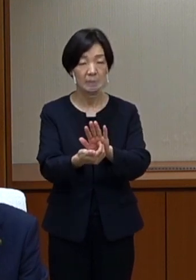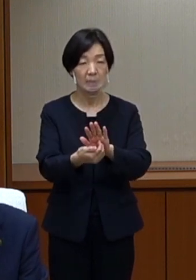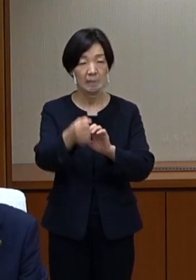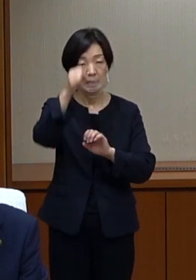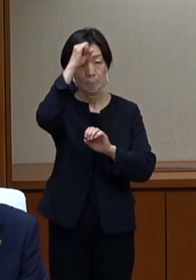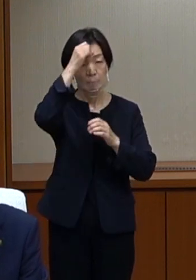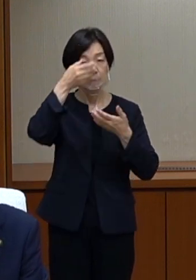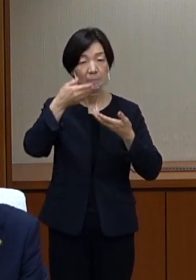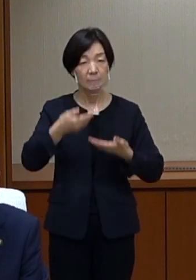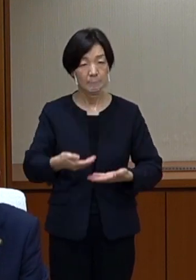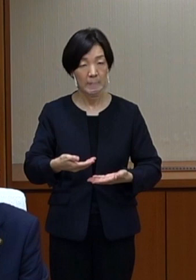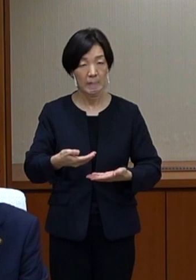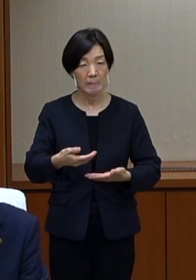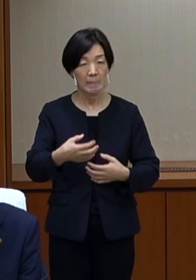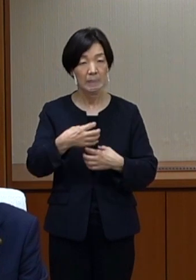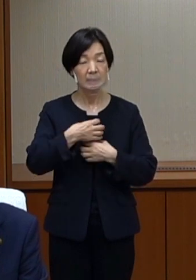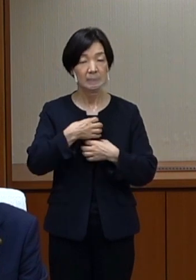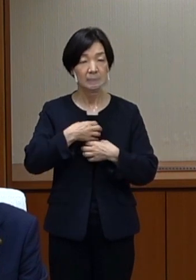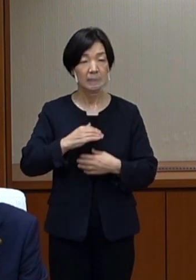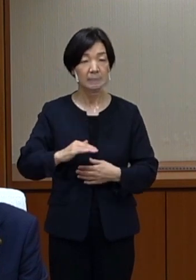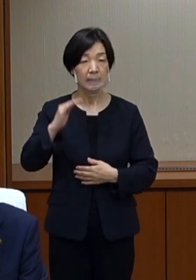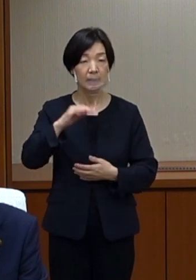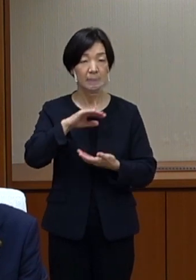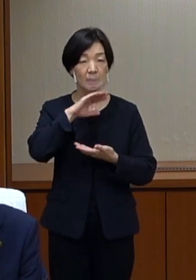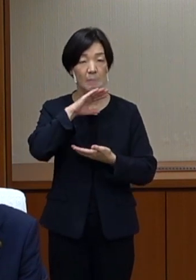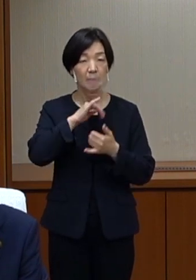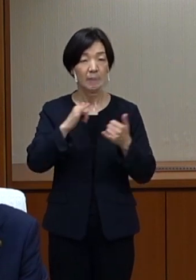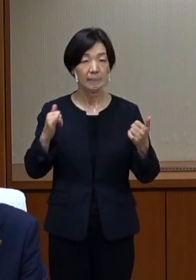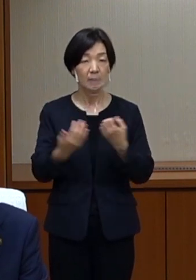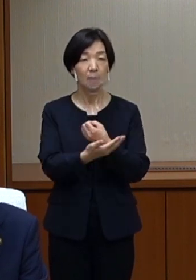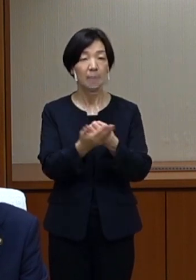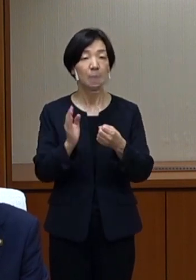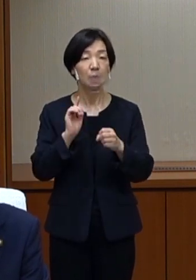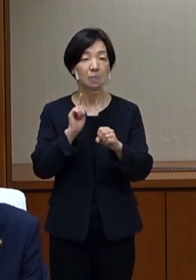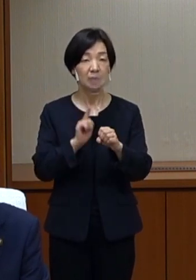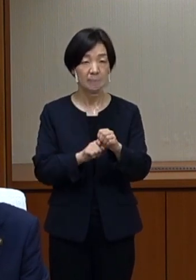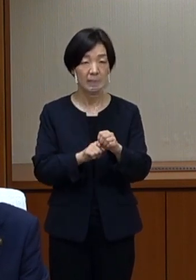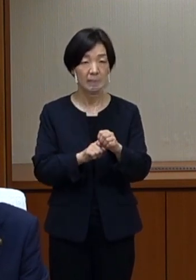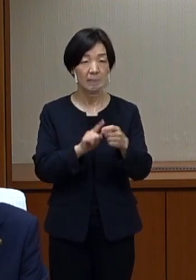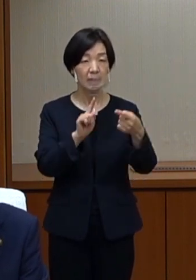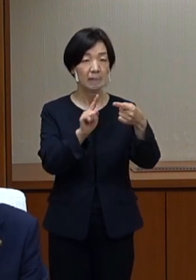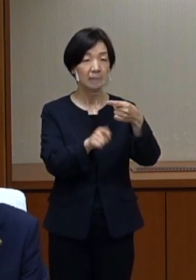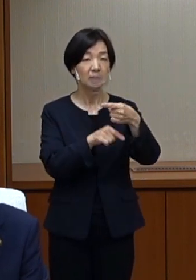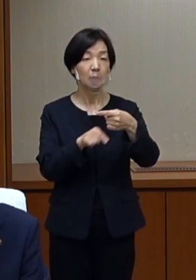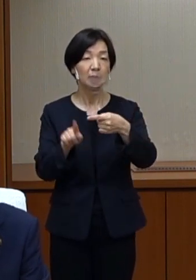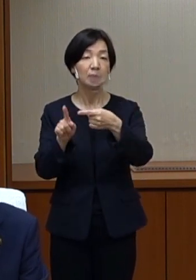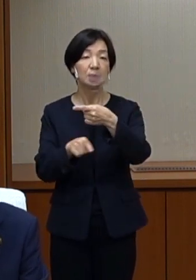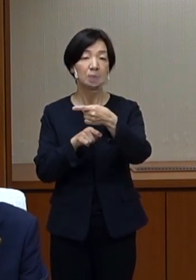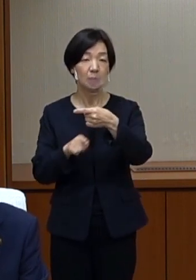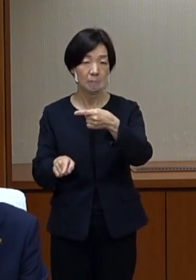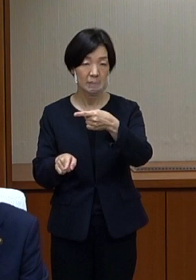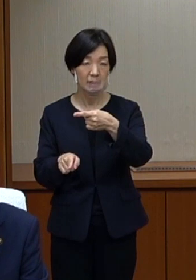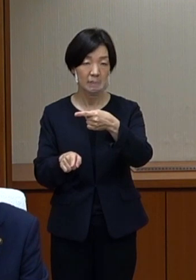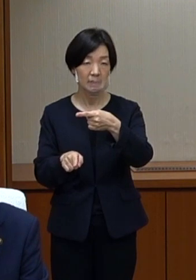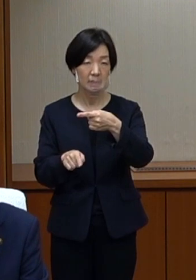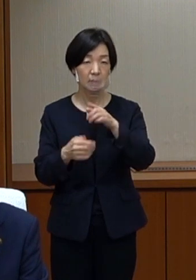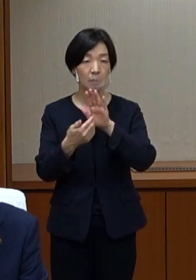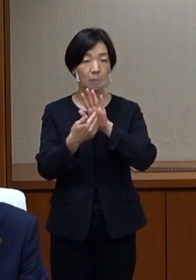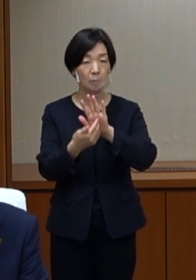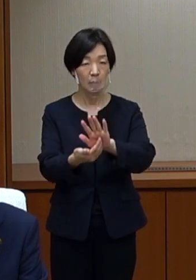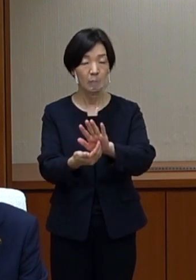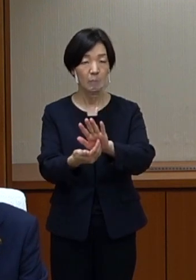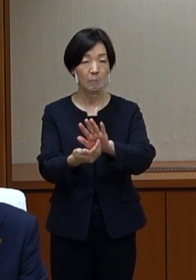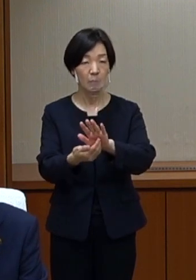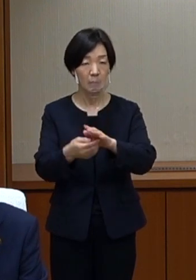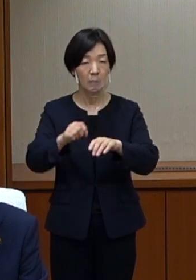スクの高い高齢者等を守るために、お一人お一人の対策を徹